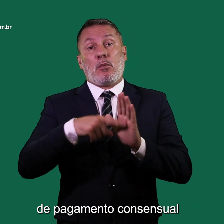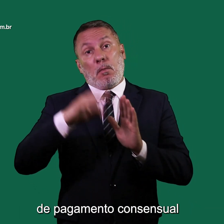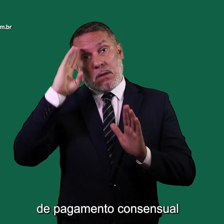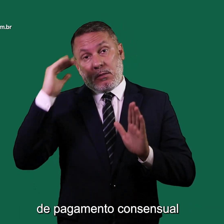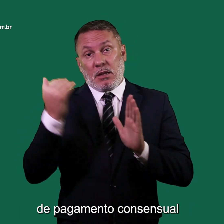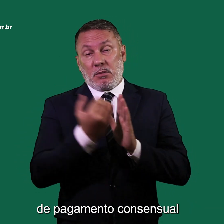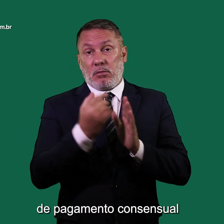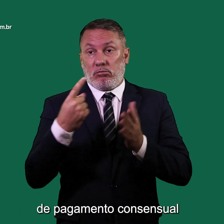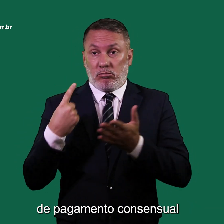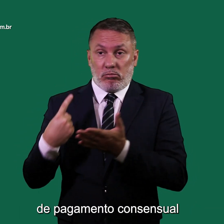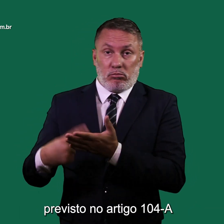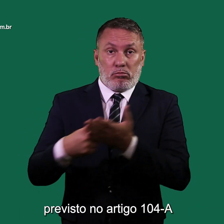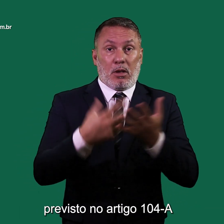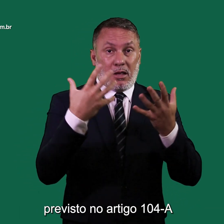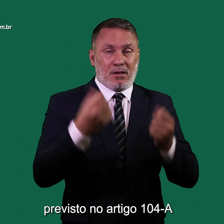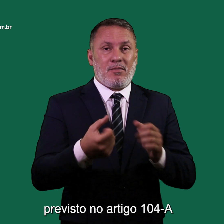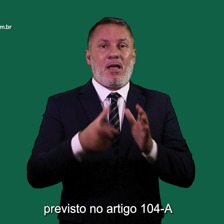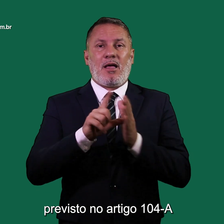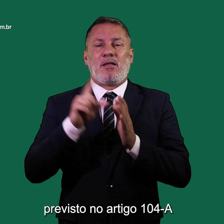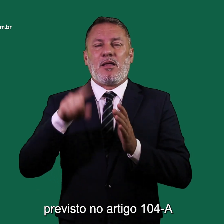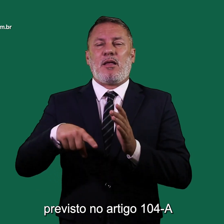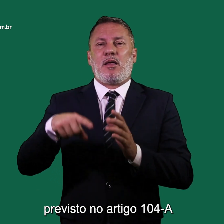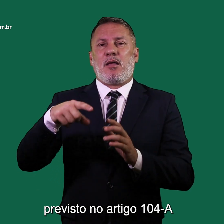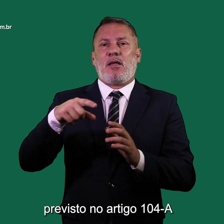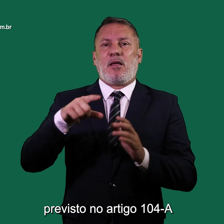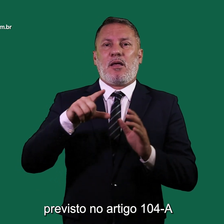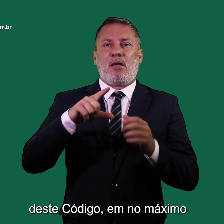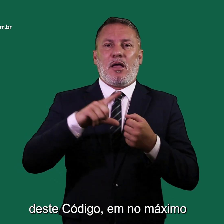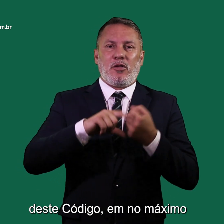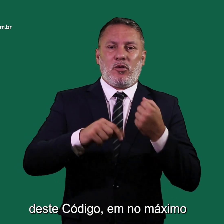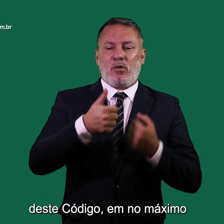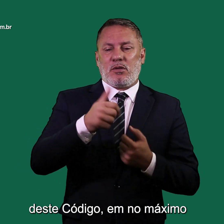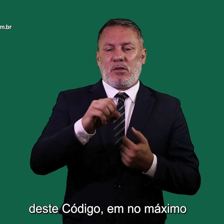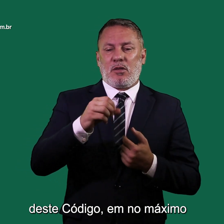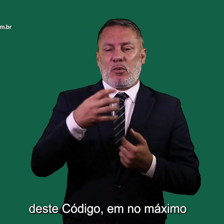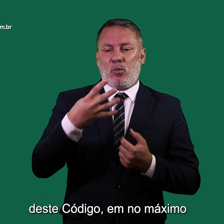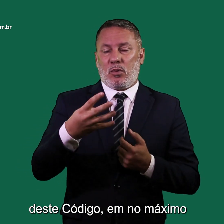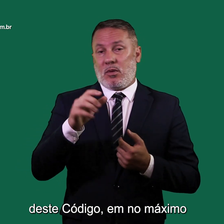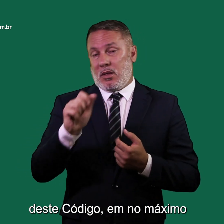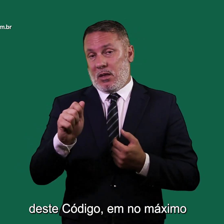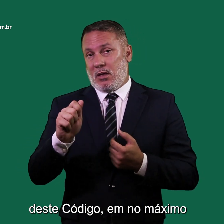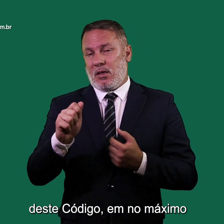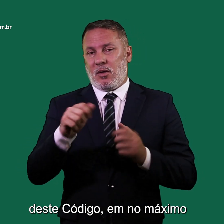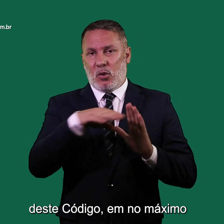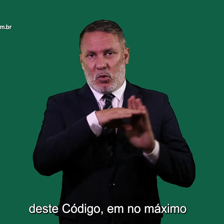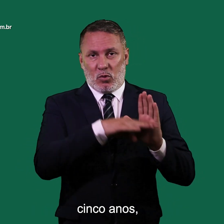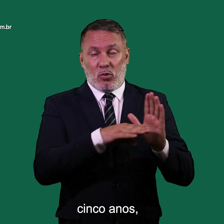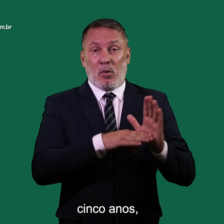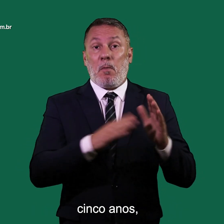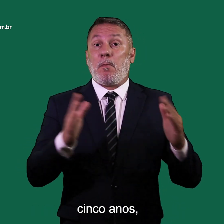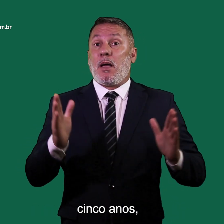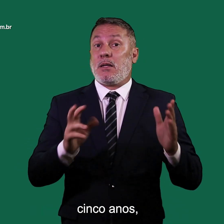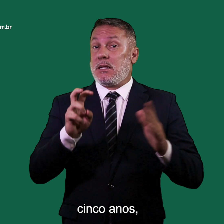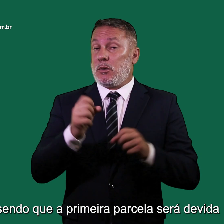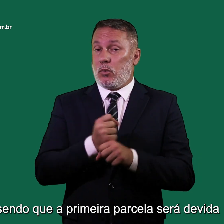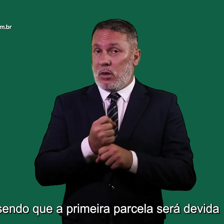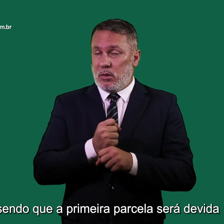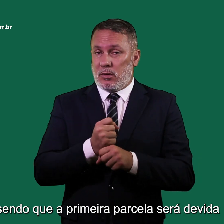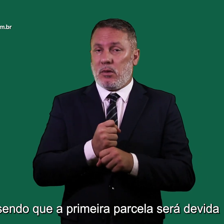pagamento consensual previsto no artigo 104-A deste Código, em, no máximo, 5 anos, sendo que a